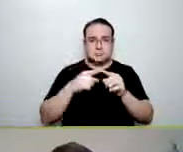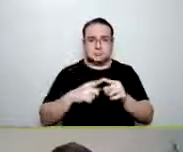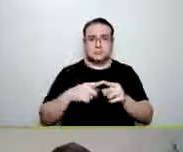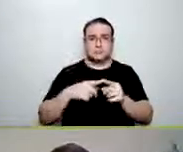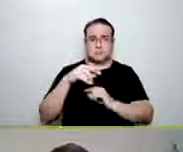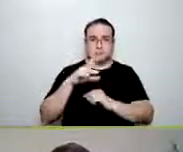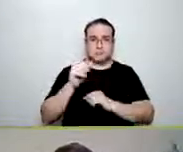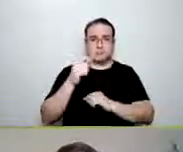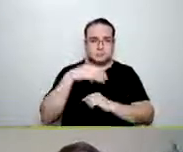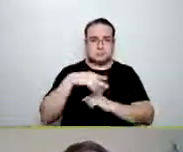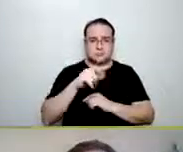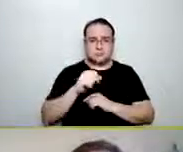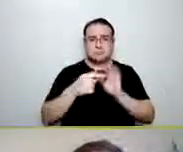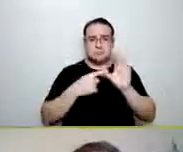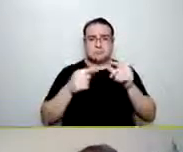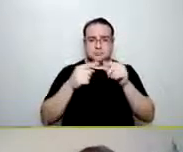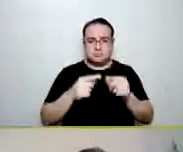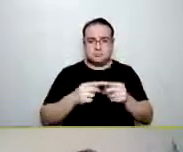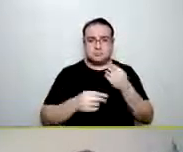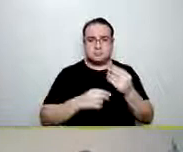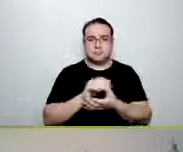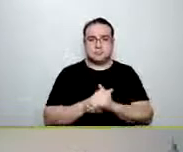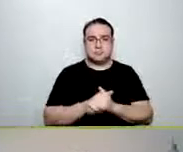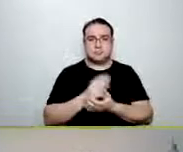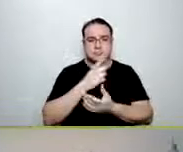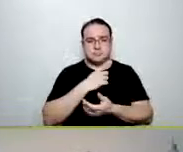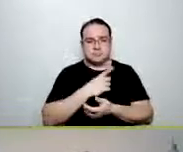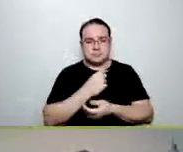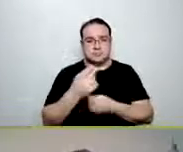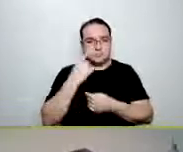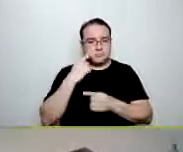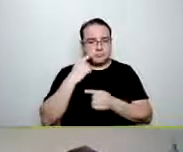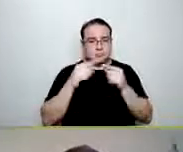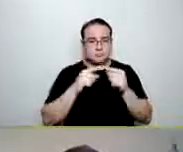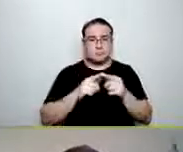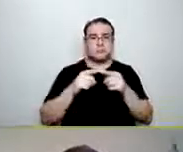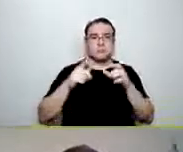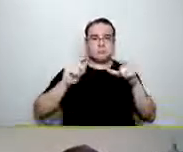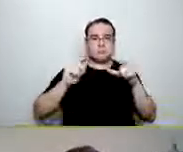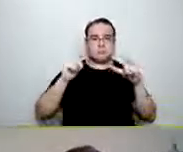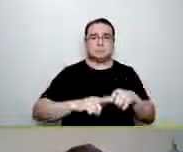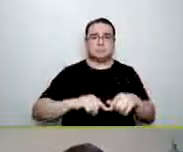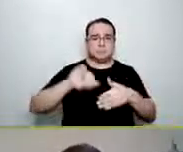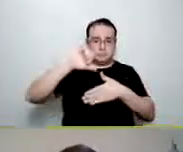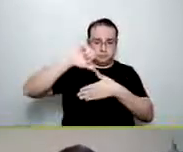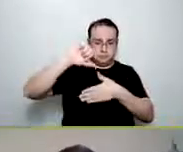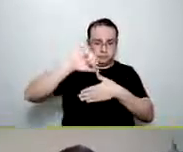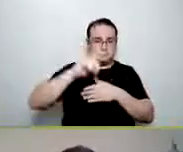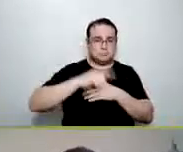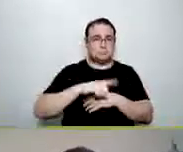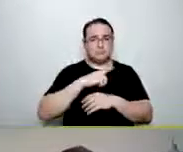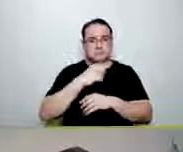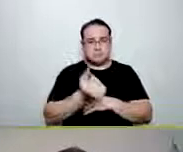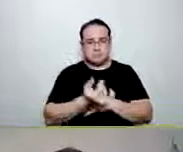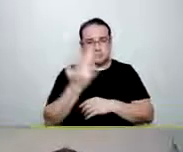lá em NMEGA, teve. A cooperação com os acervos locais na América do Sul, o Museu Geude, né,